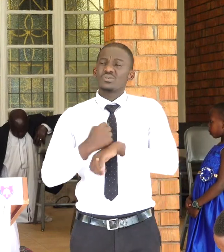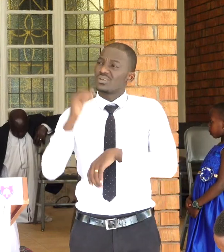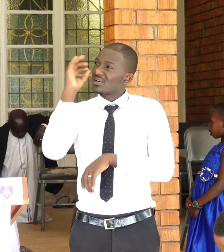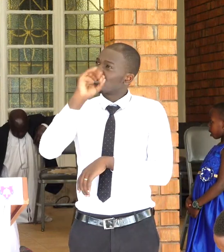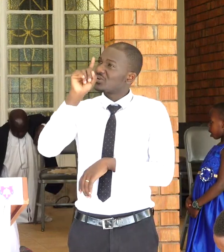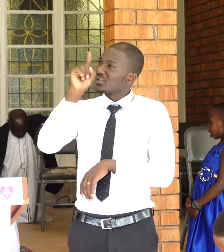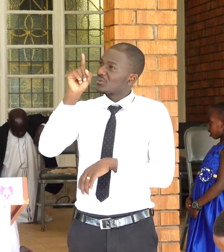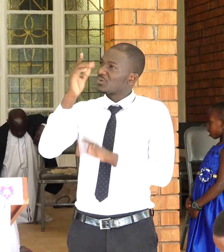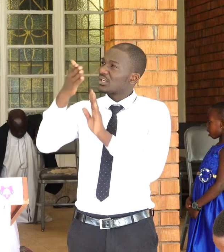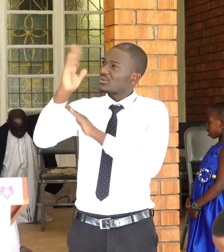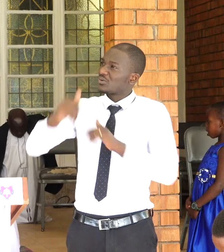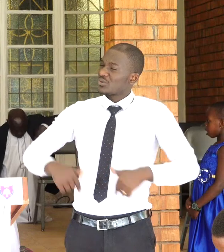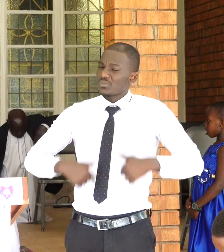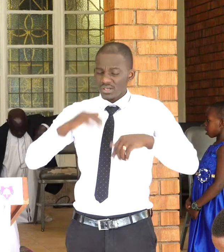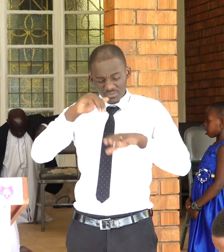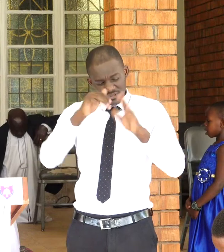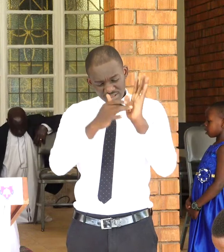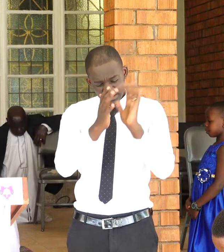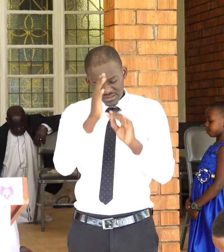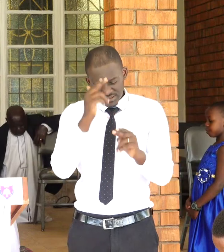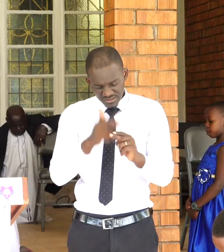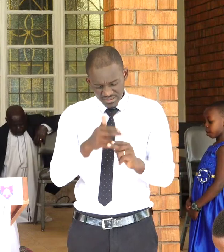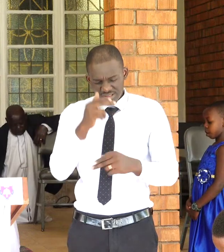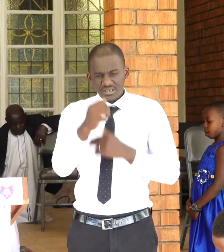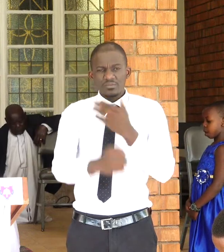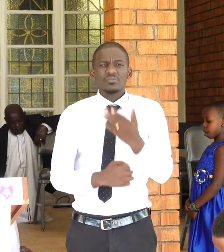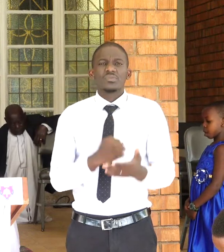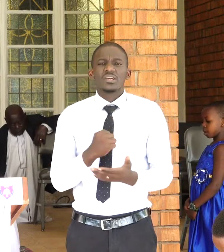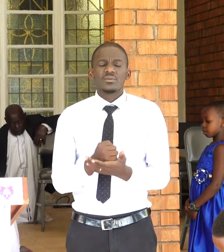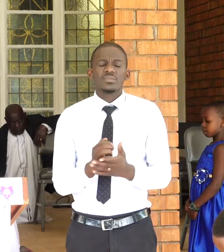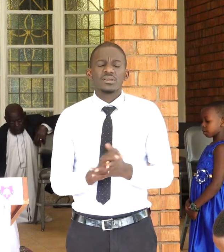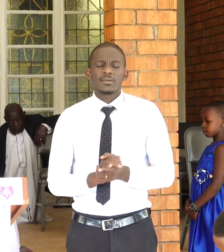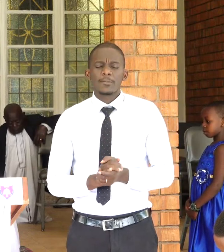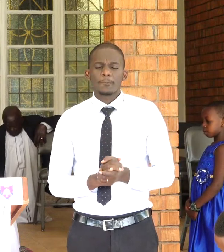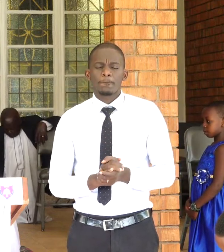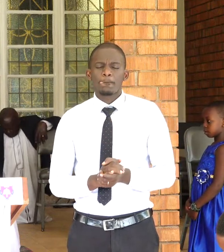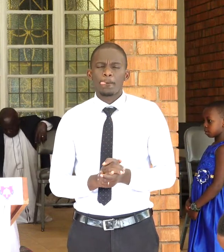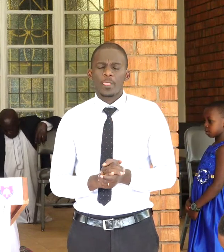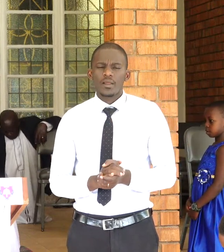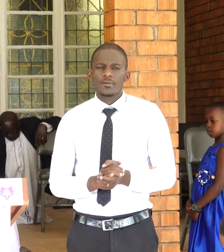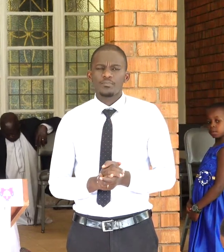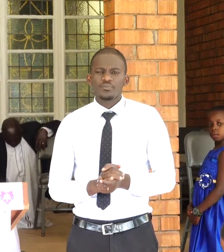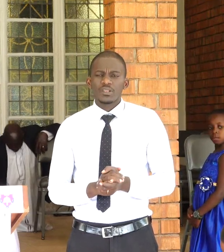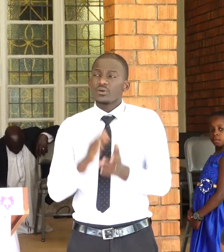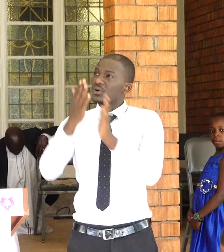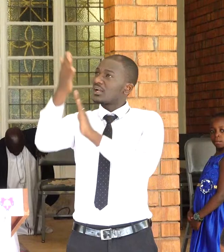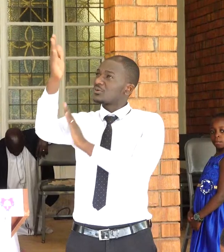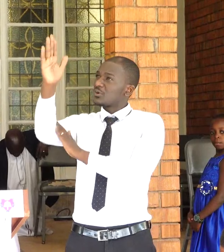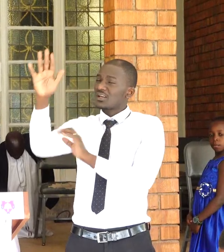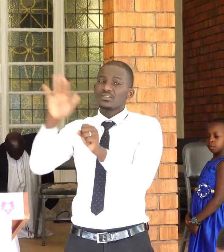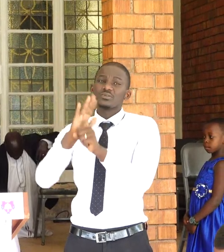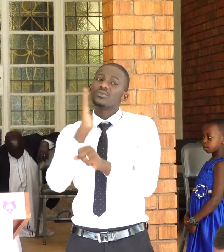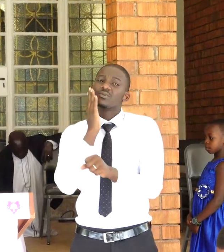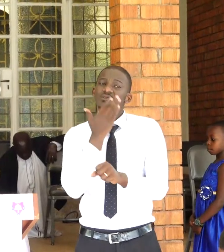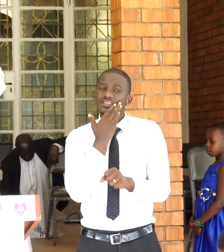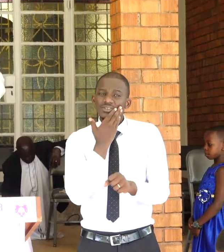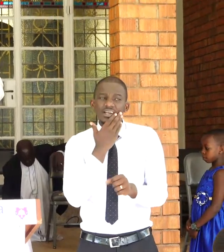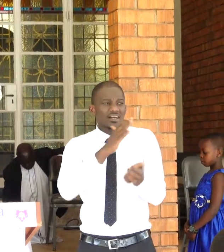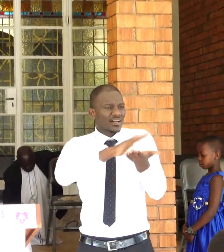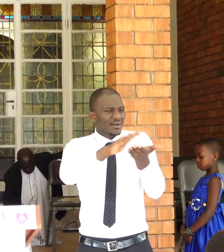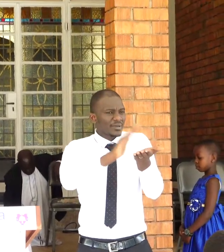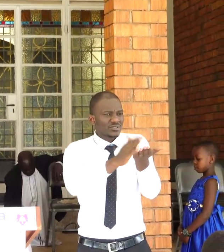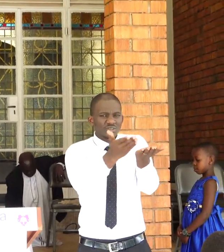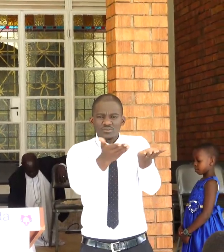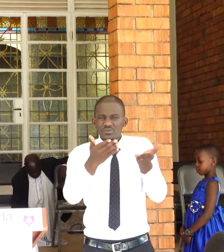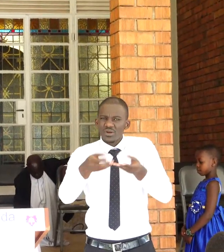mu linnya erya Yesu Kristo watusabidde era Katonda ajjudde okusaasira basaasire mmwe abawe